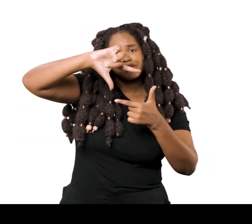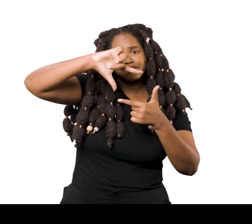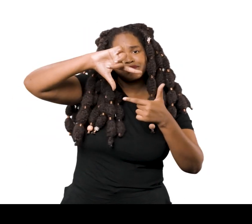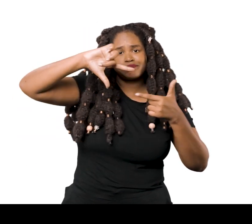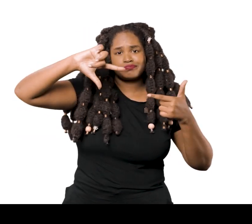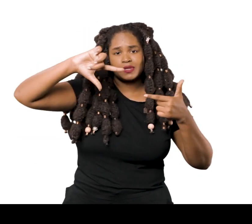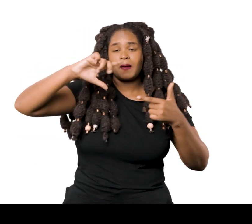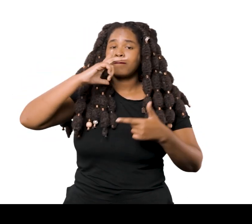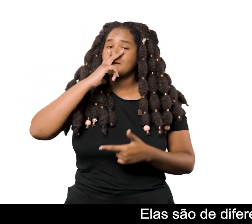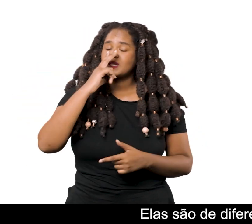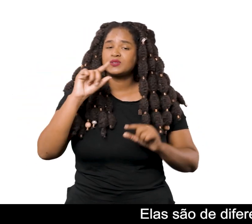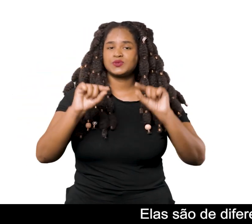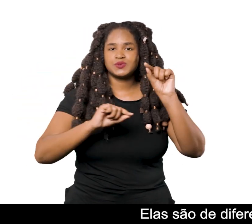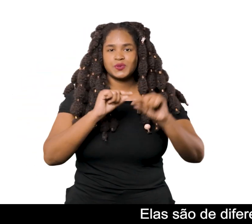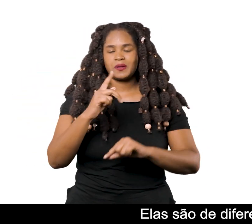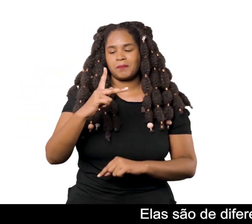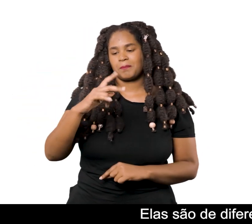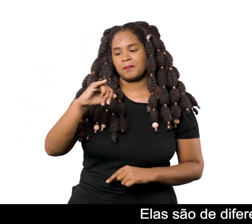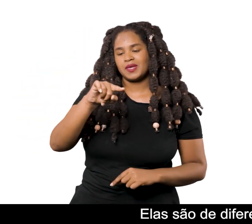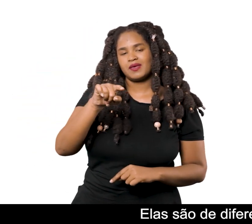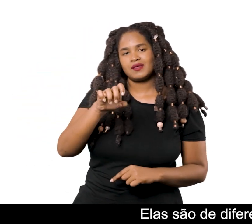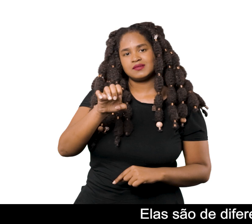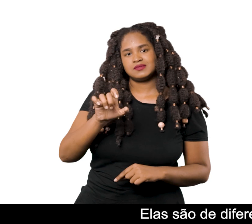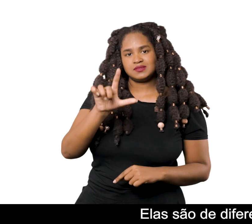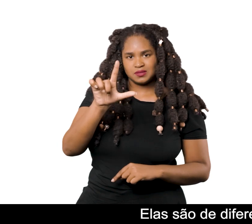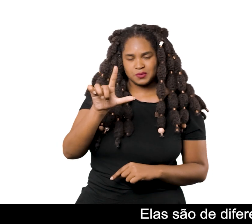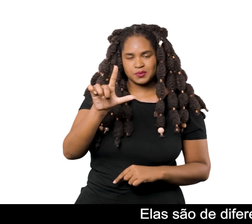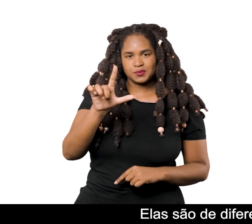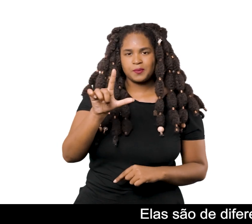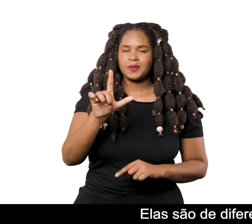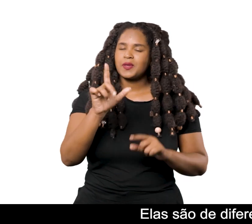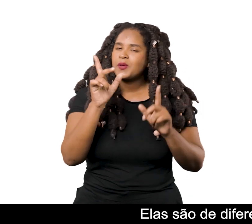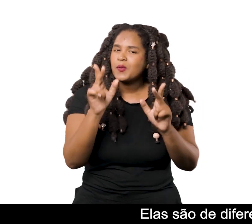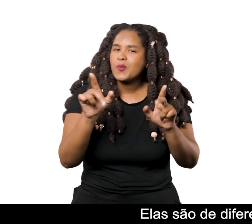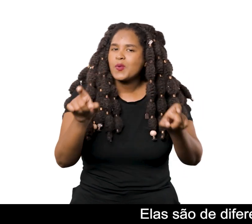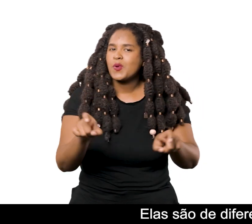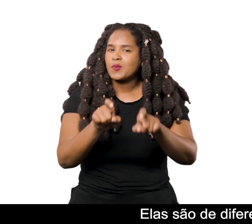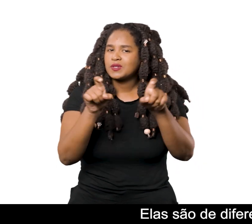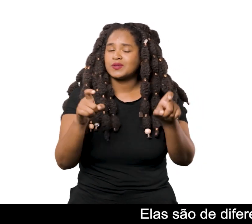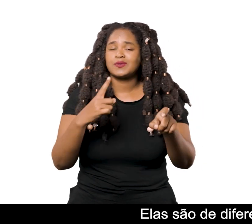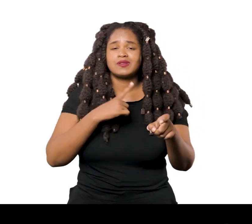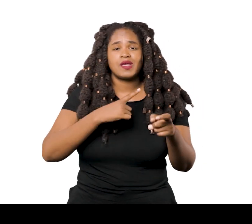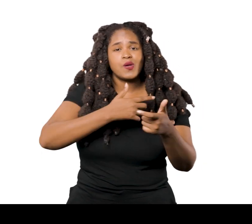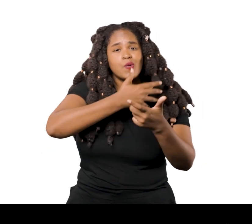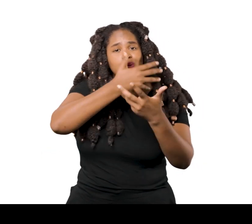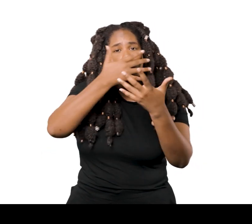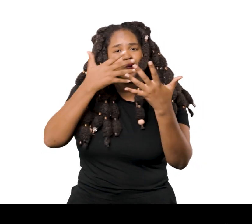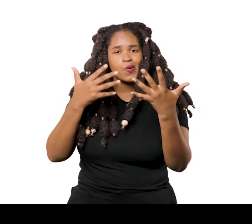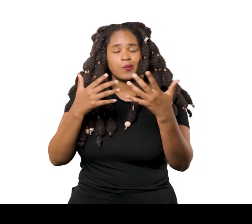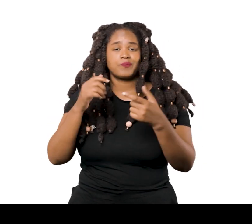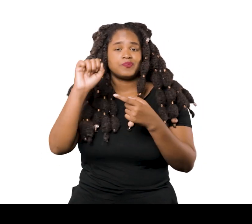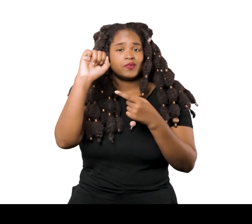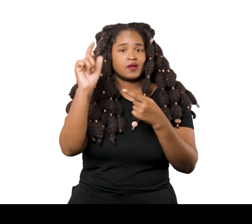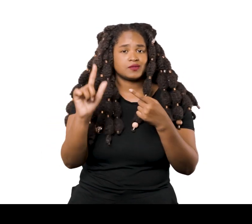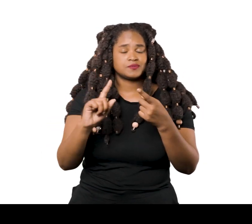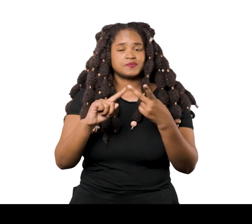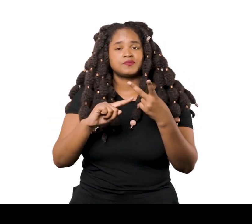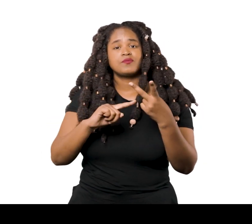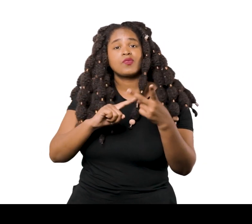computador. Elas são de diferentes tamanhos e cores, azuis, roxas, amarelas e